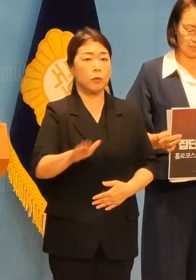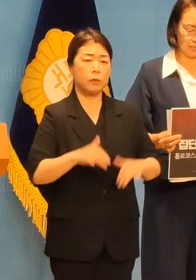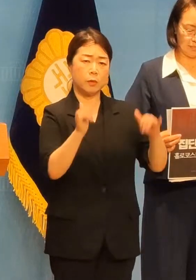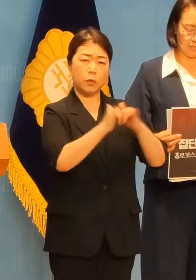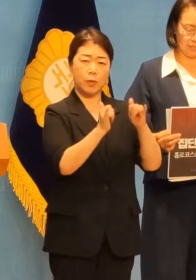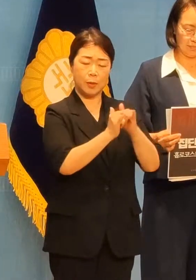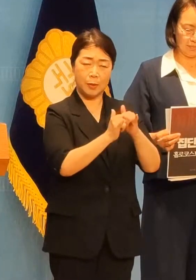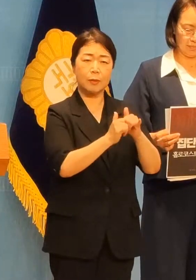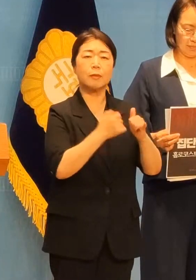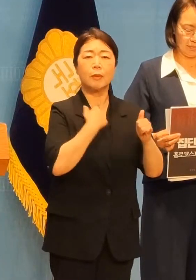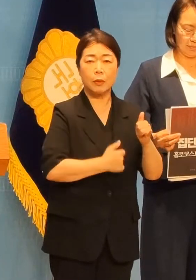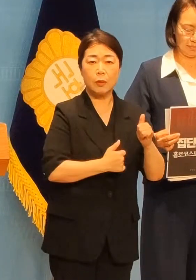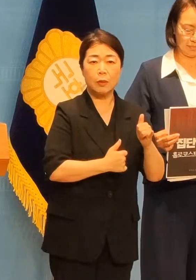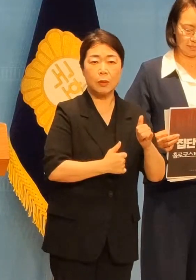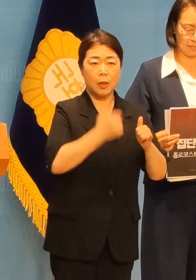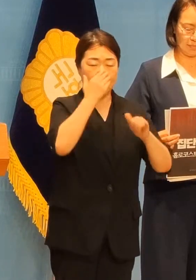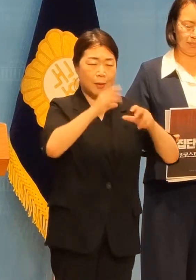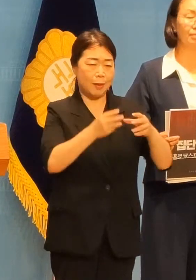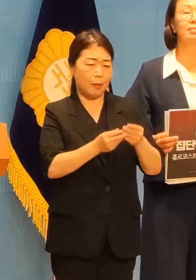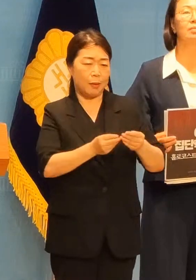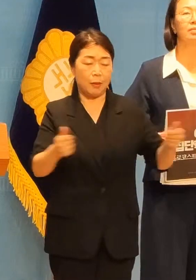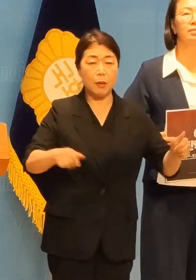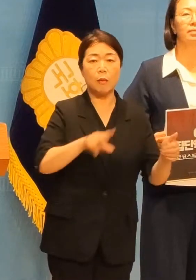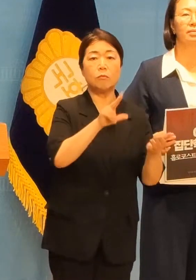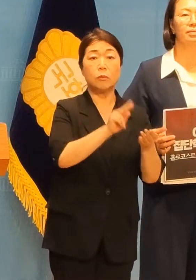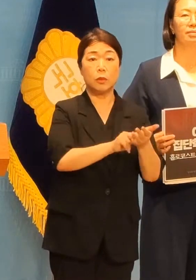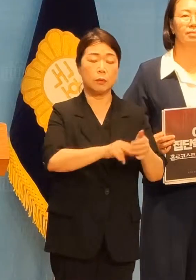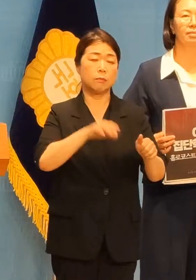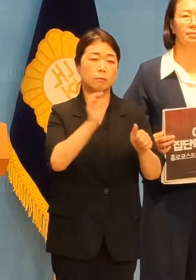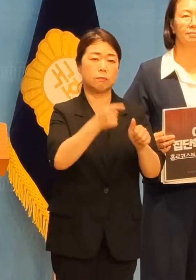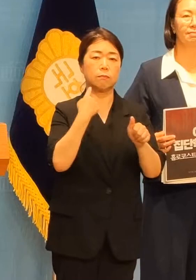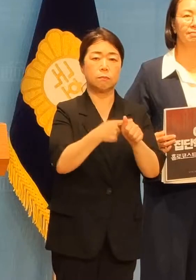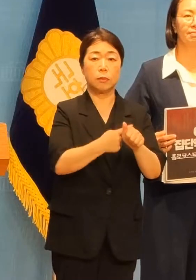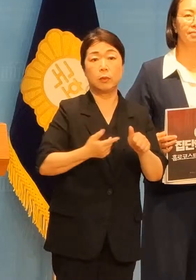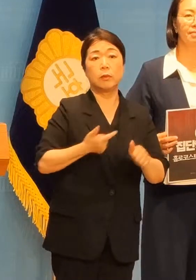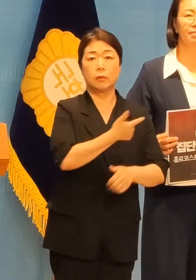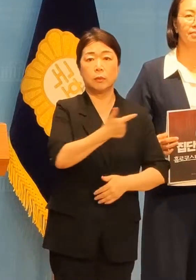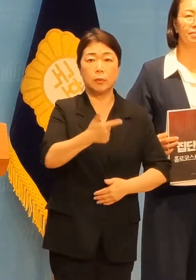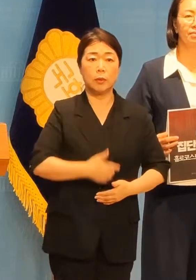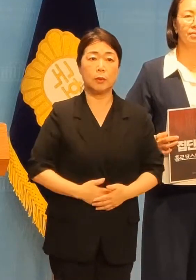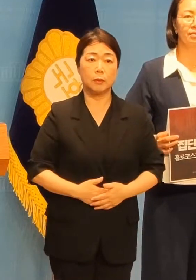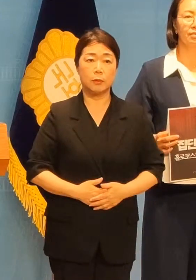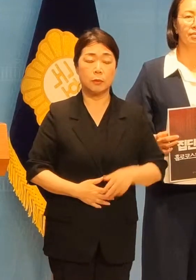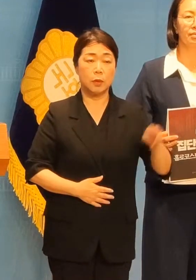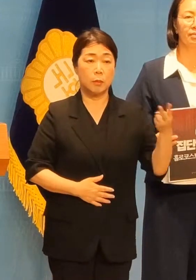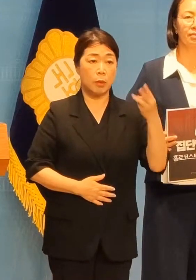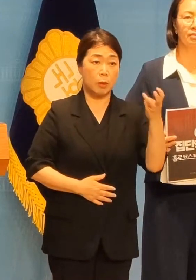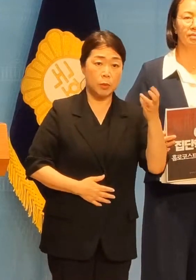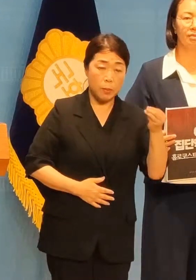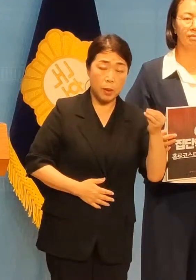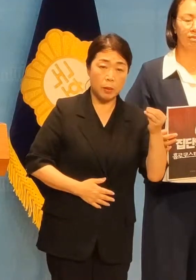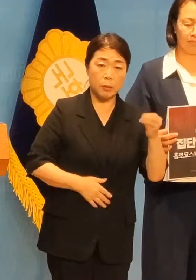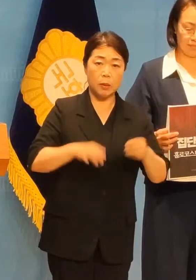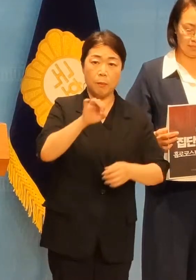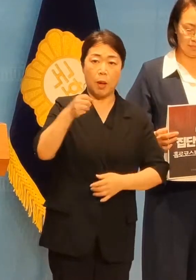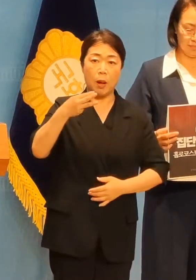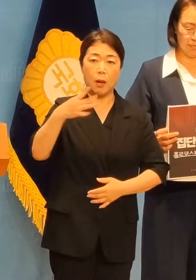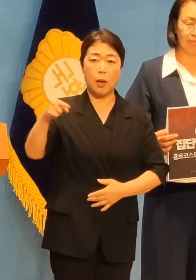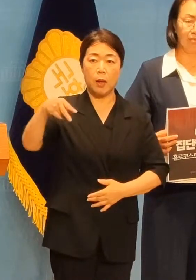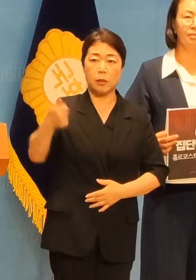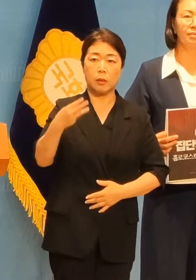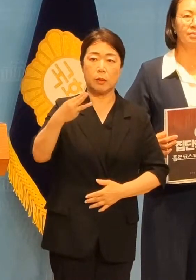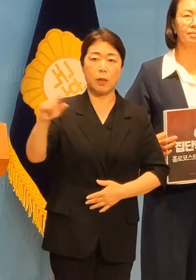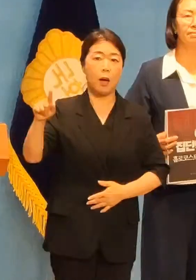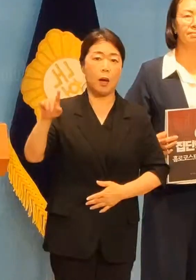전쟁광 이스라엘의 집단 학살을 강력히 규탄합니다. 이스라엘이 230만 팔레스타인을 멸절하기